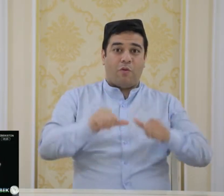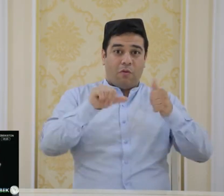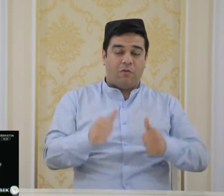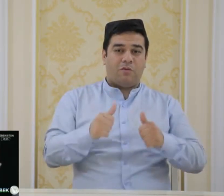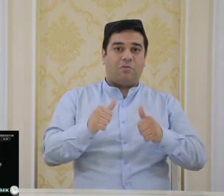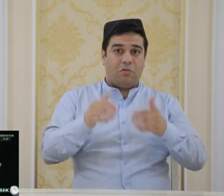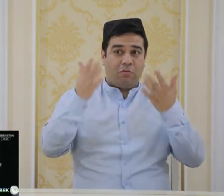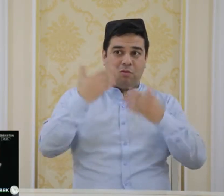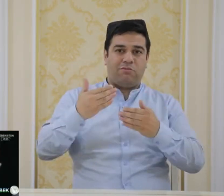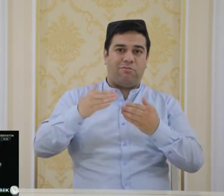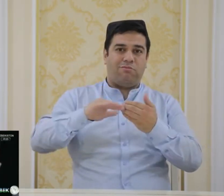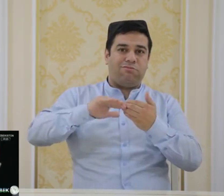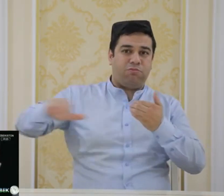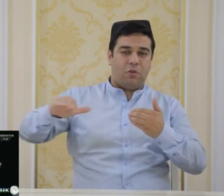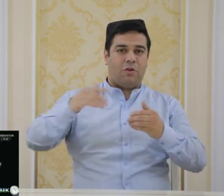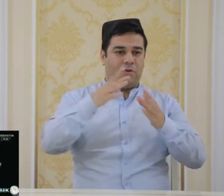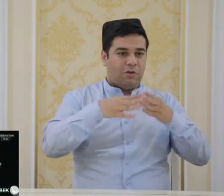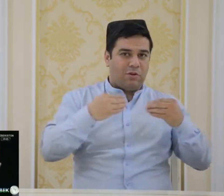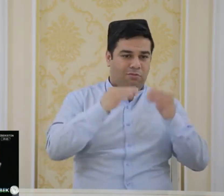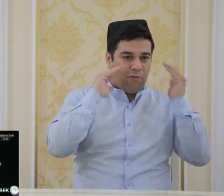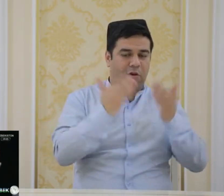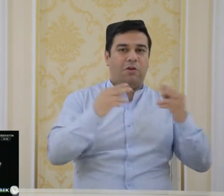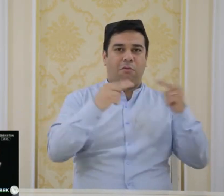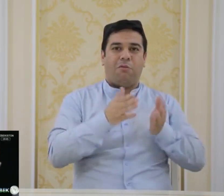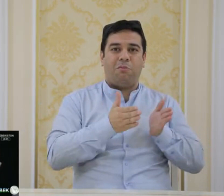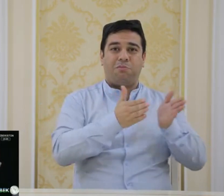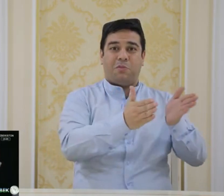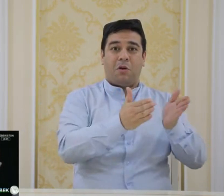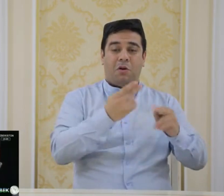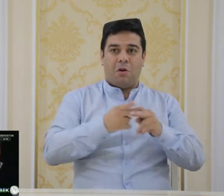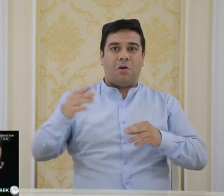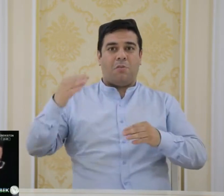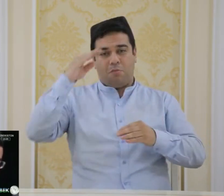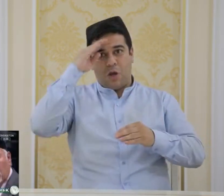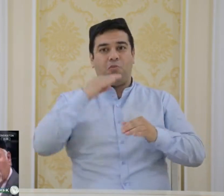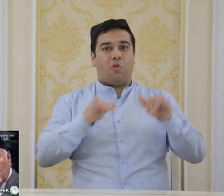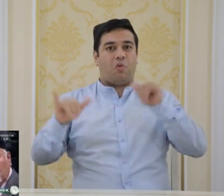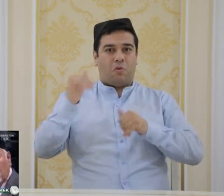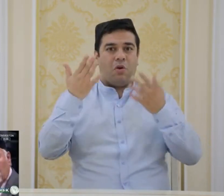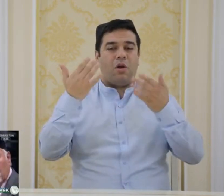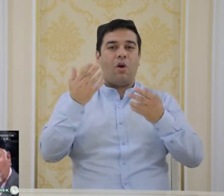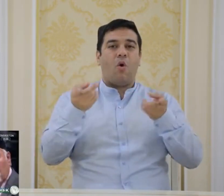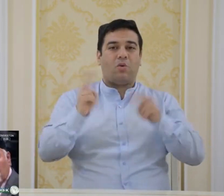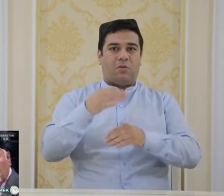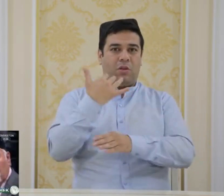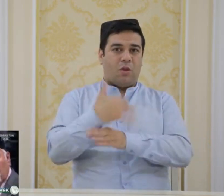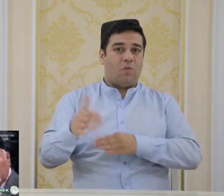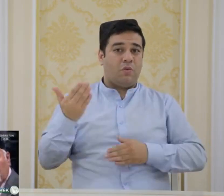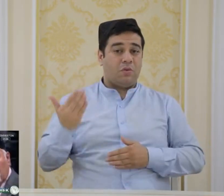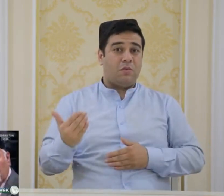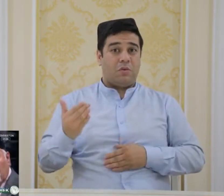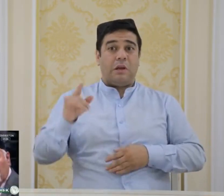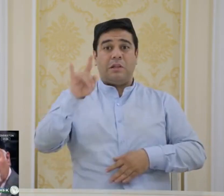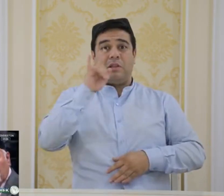tupikka tiqamiz, kerak bo'lsa agar haydab yuboramiz degan. Qo'ymaymiz. U qayerga boradi?